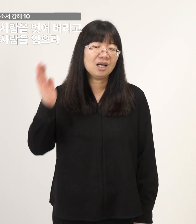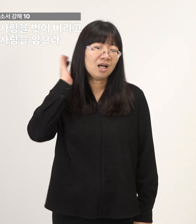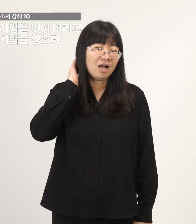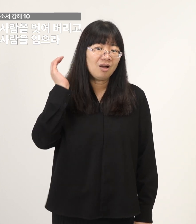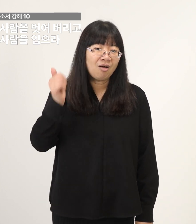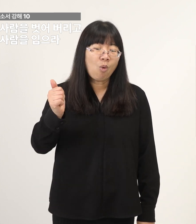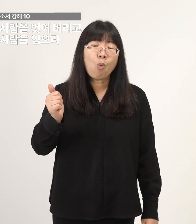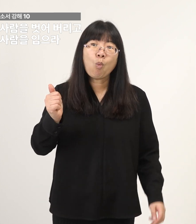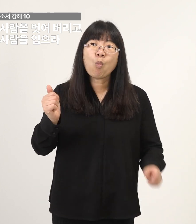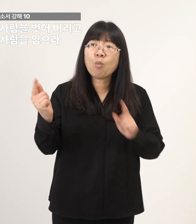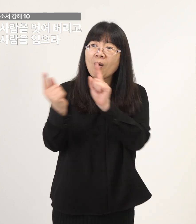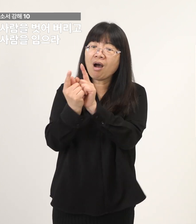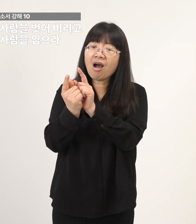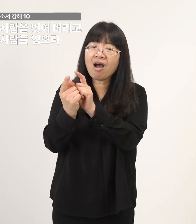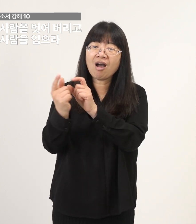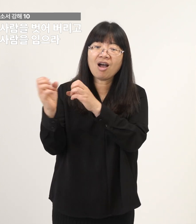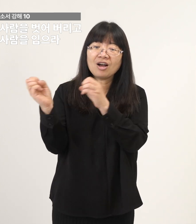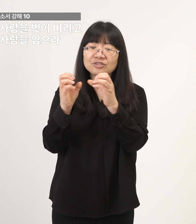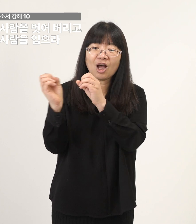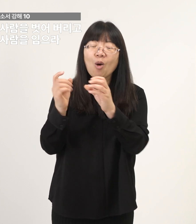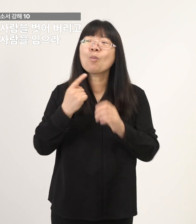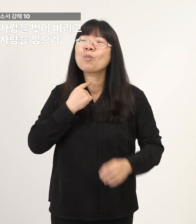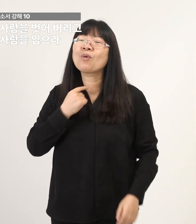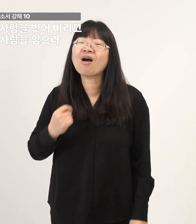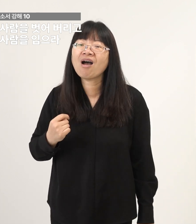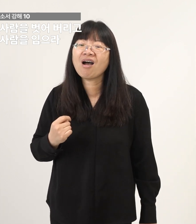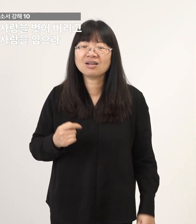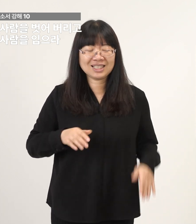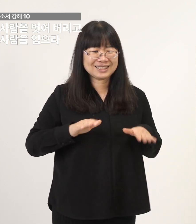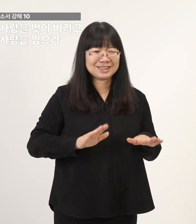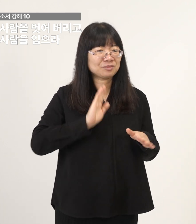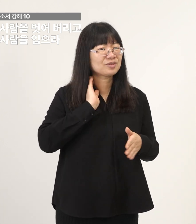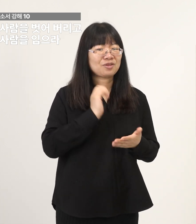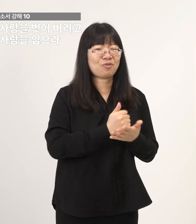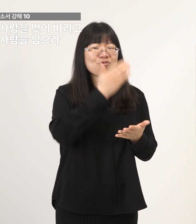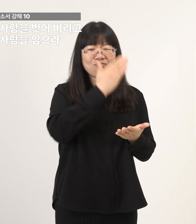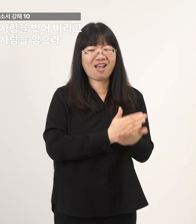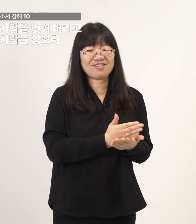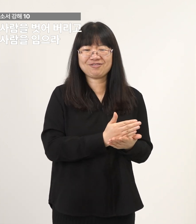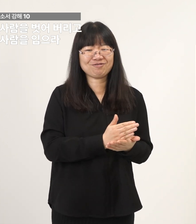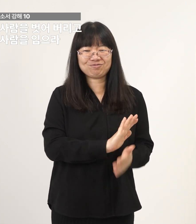대통령하고도 만나서 많은 얘기를 해봤는데, 현직 대통령 말고